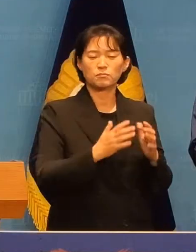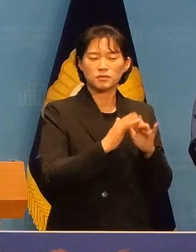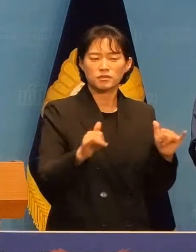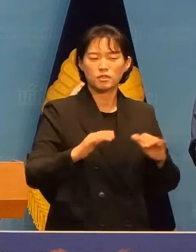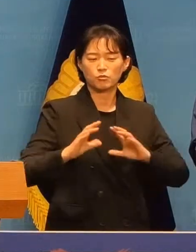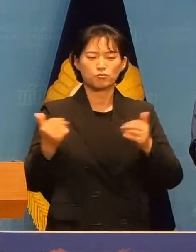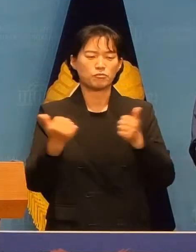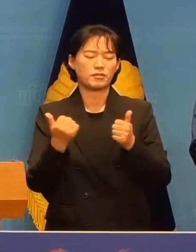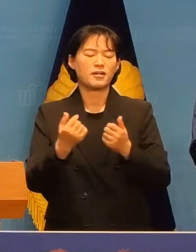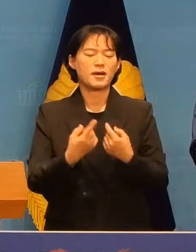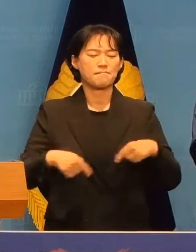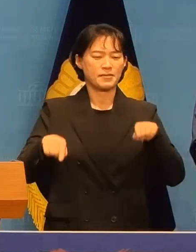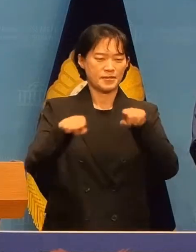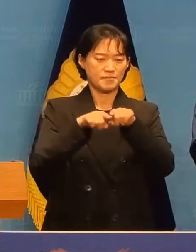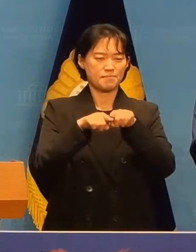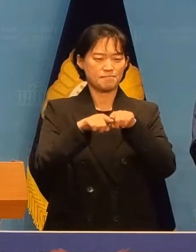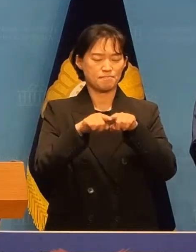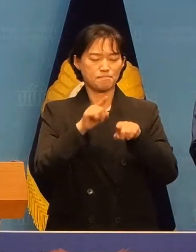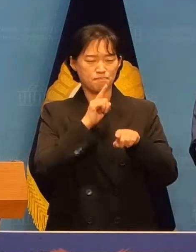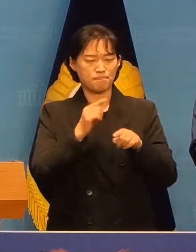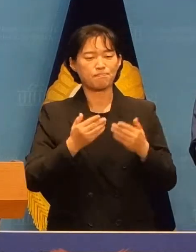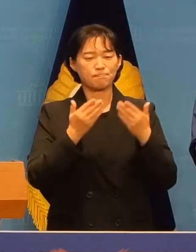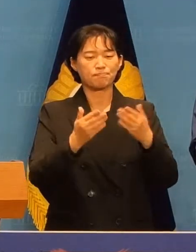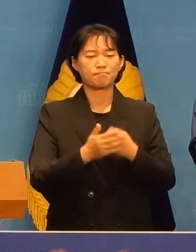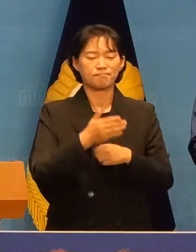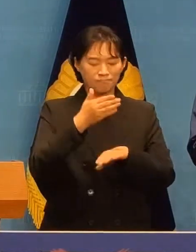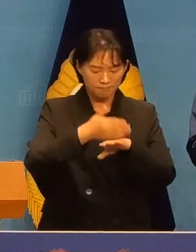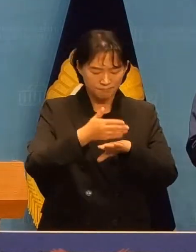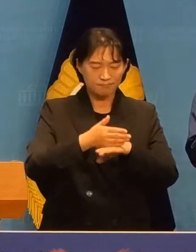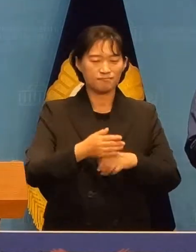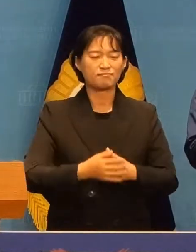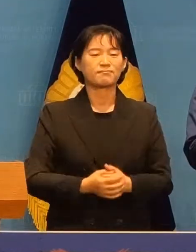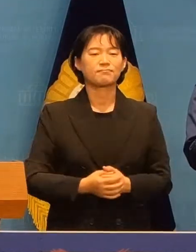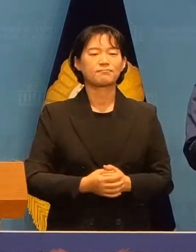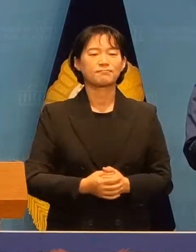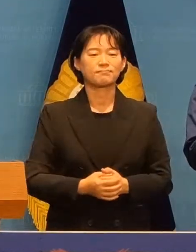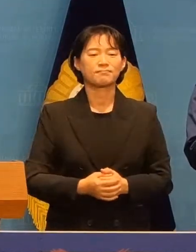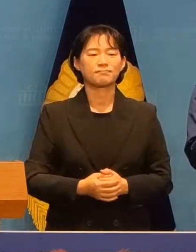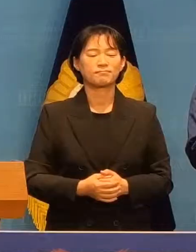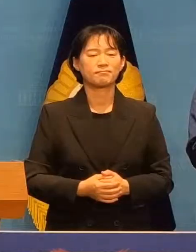국회가 함께 목소리를 내겠습니다. 감사합니다.